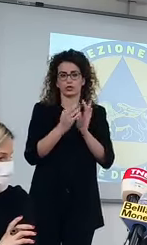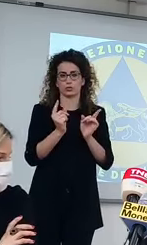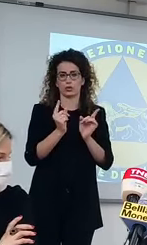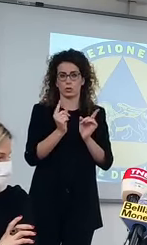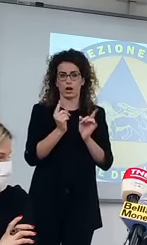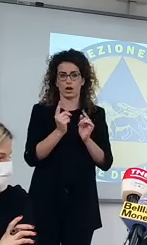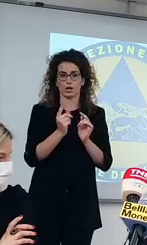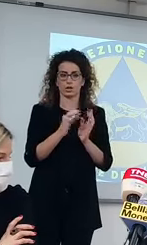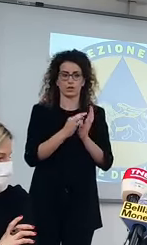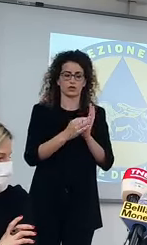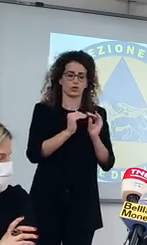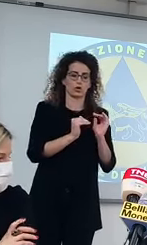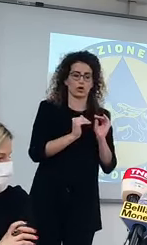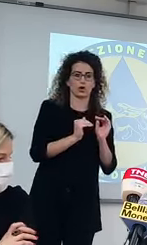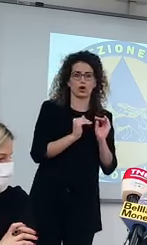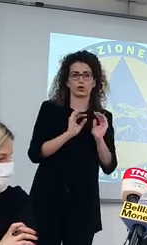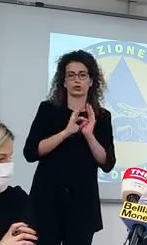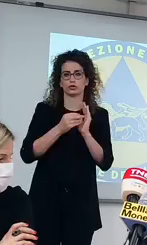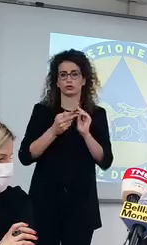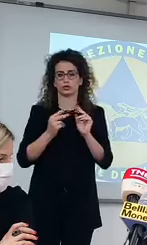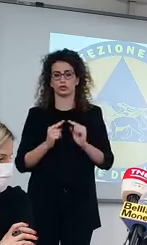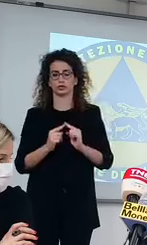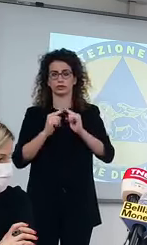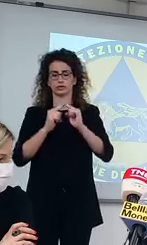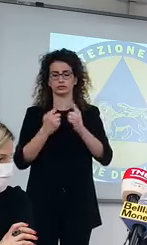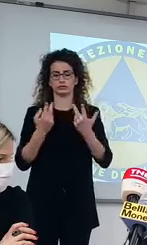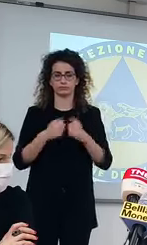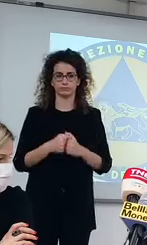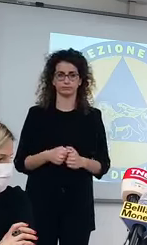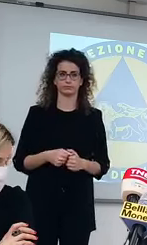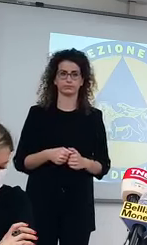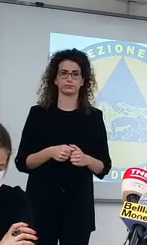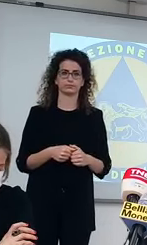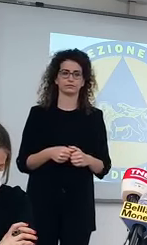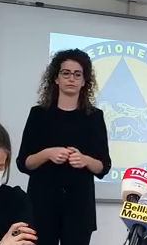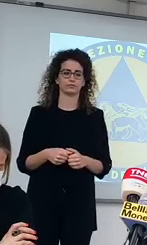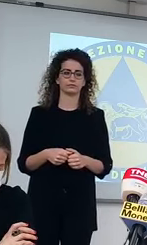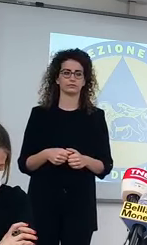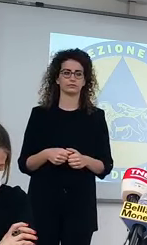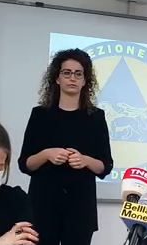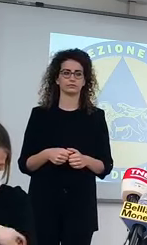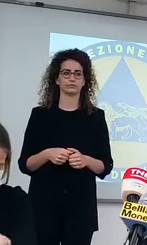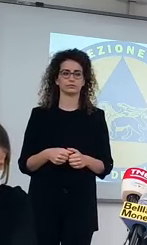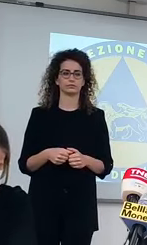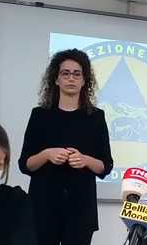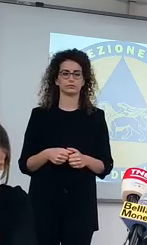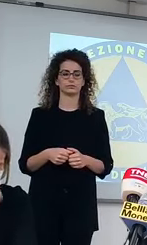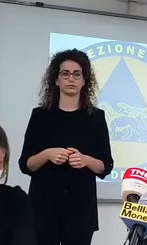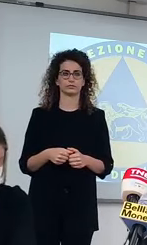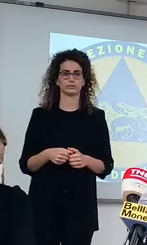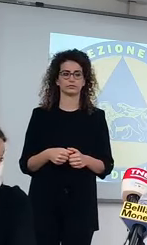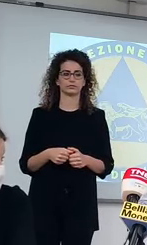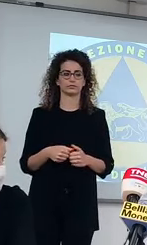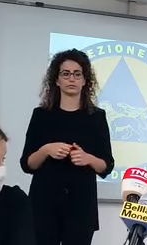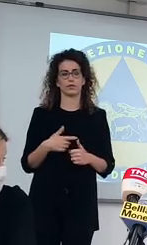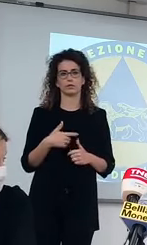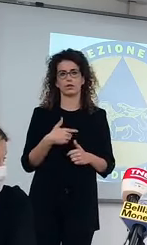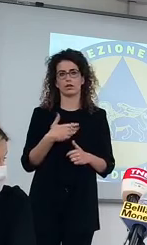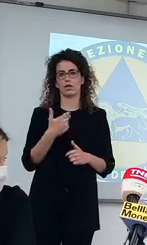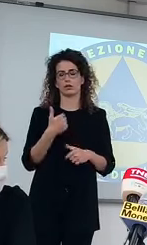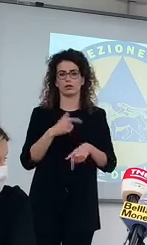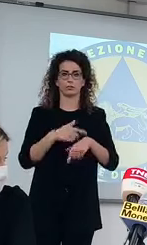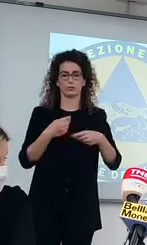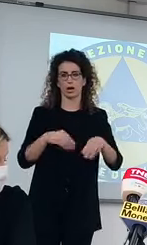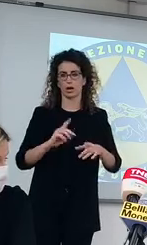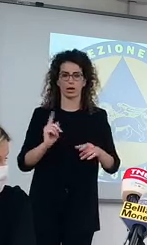con giorni minimali, con giorni in maniera importante. Allora, proprio per evitare di stare qui a farvi perdere